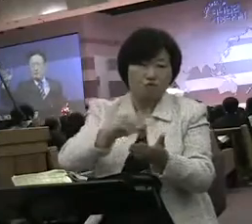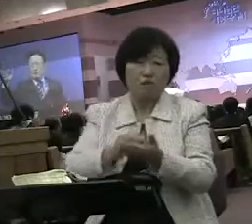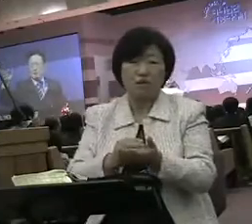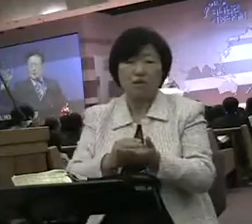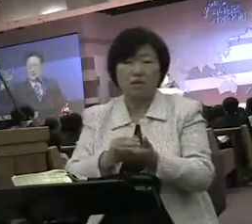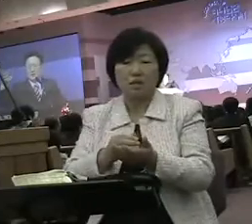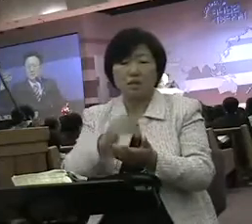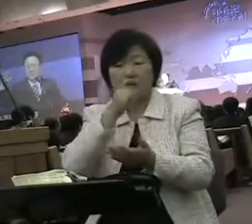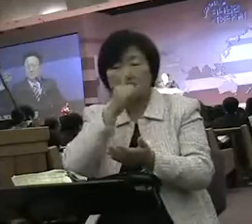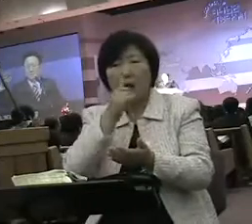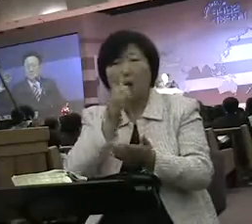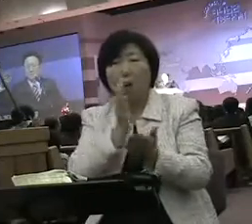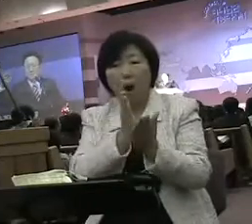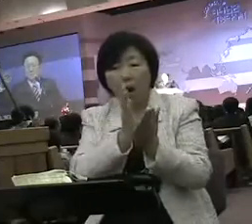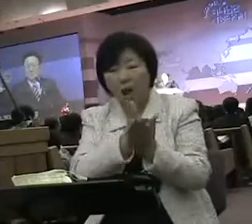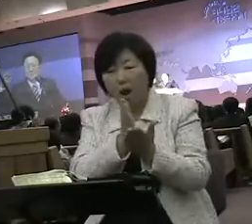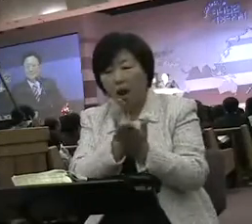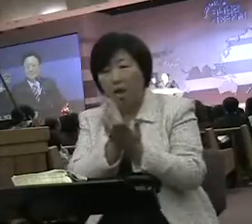어떤 과정을 거쳐야 됩니까?